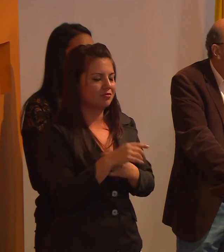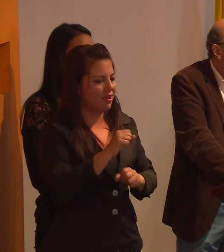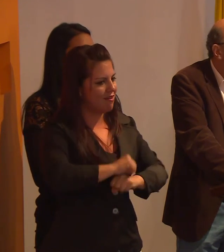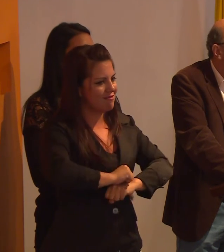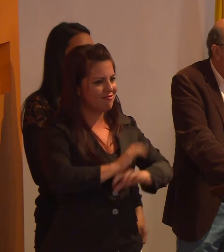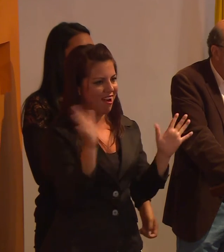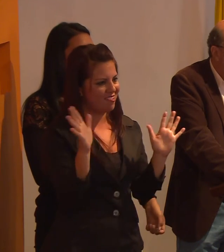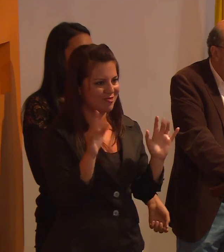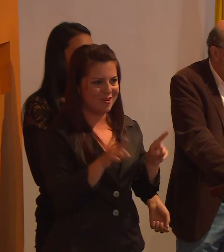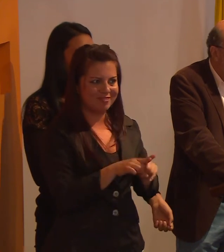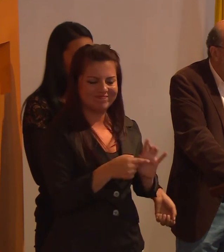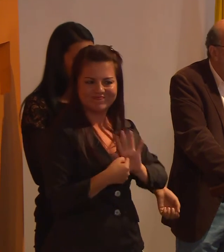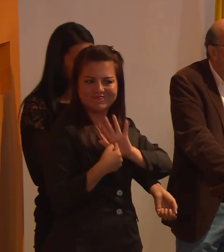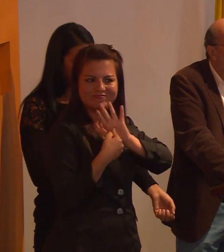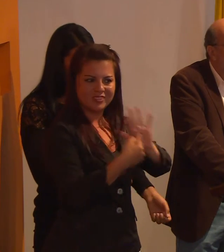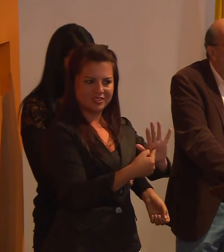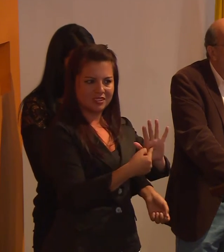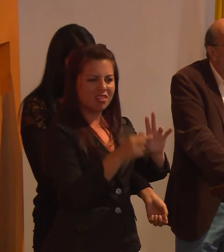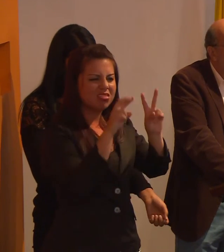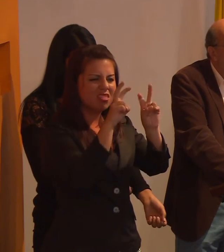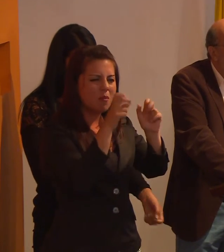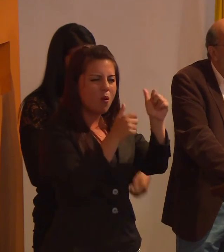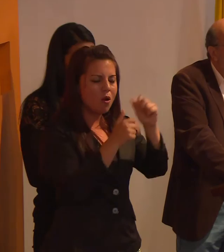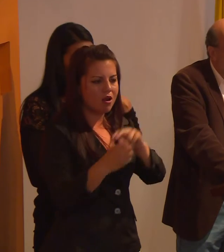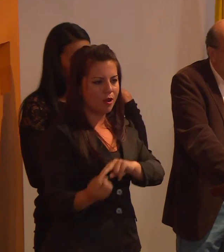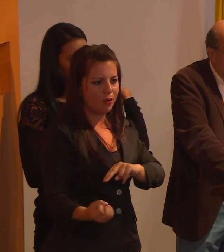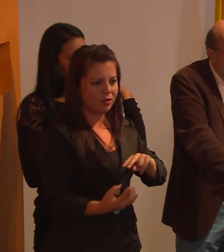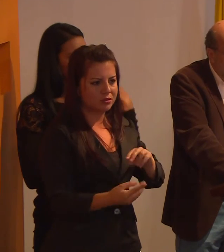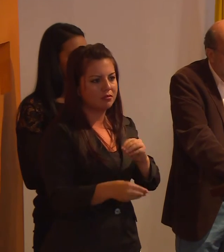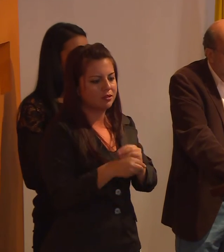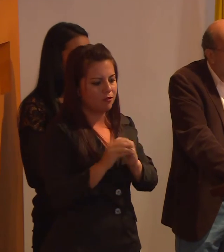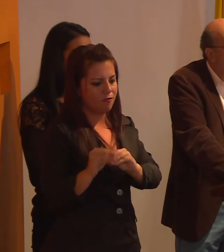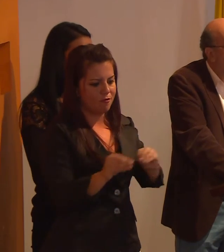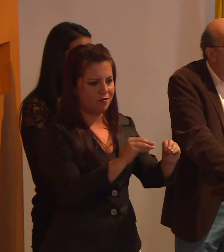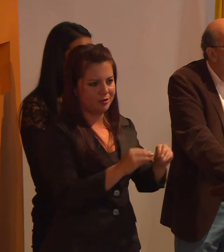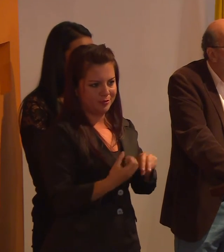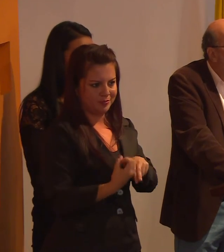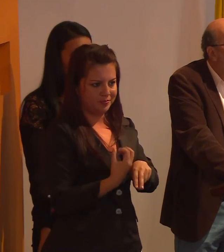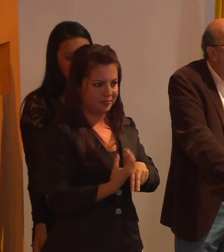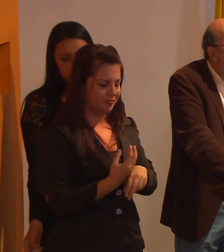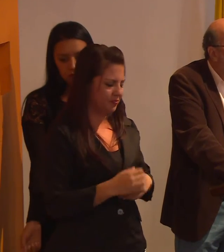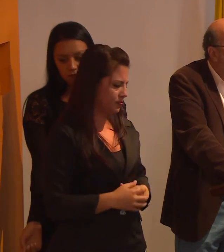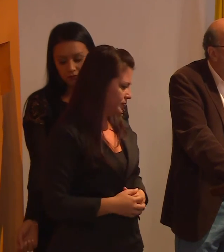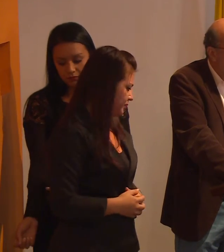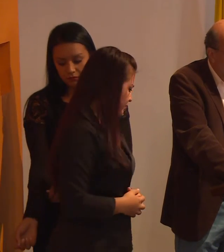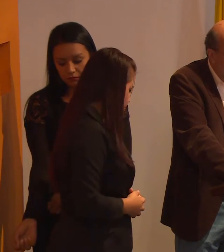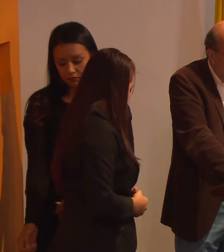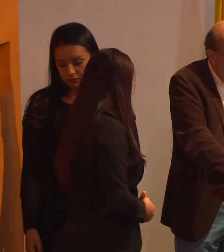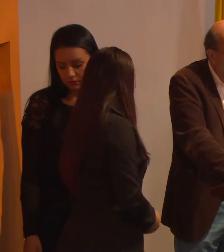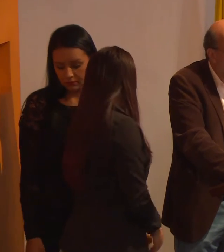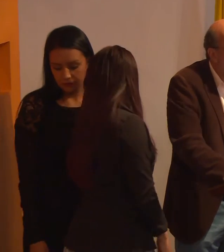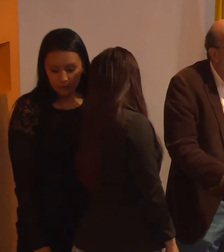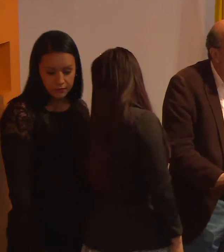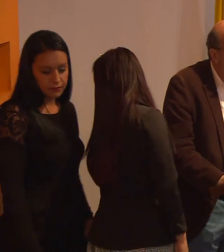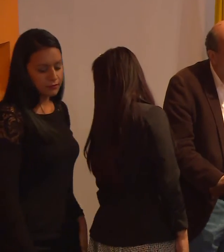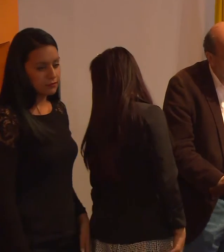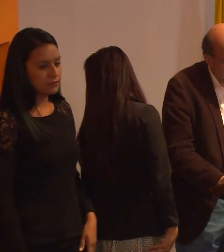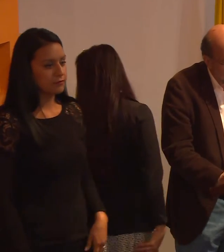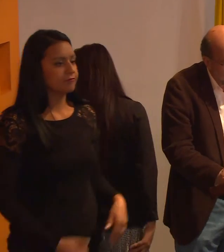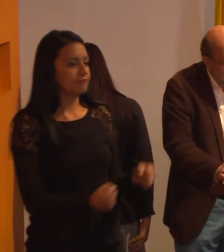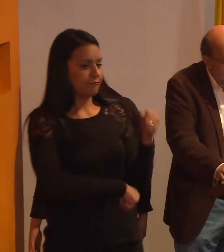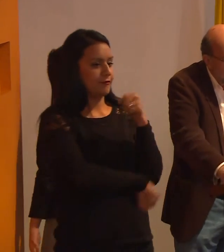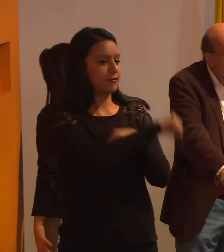claro en materia de educación y formación docente. Ganamos la